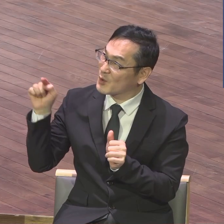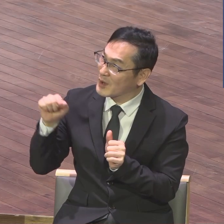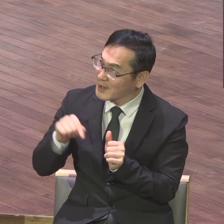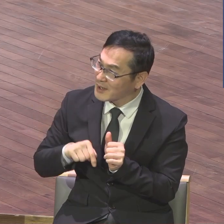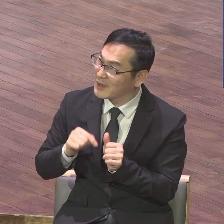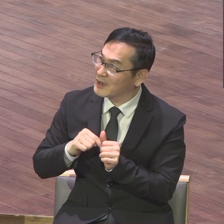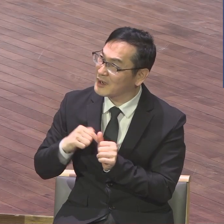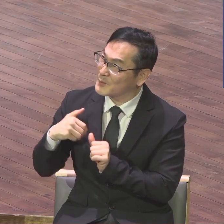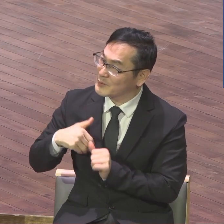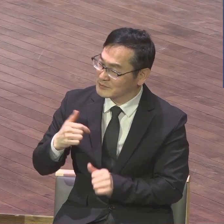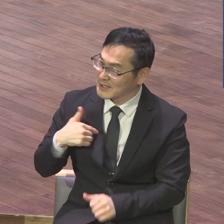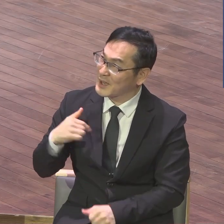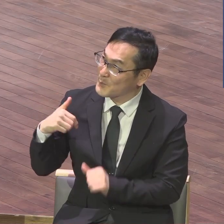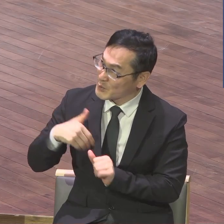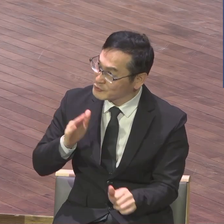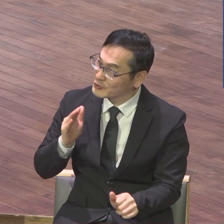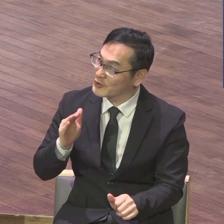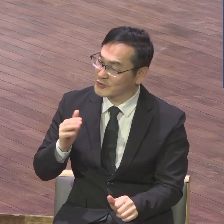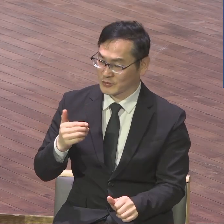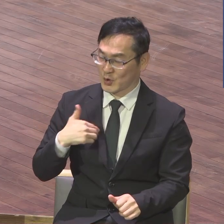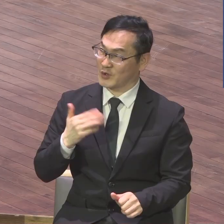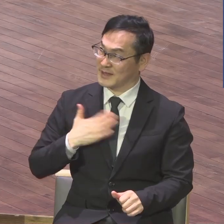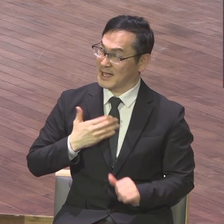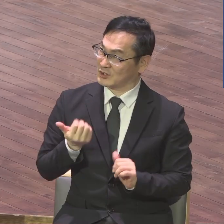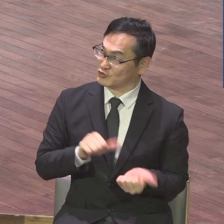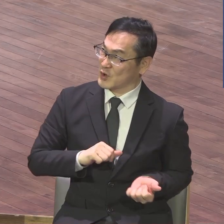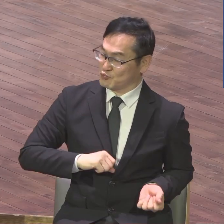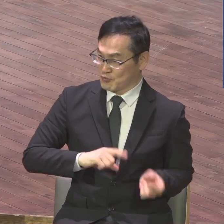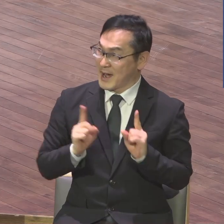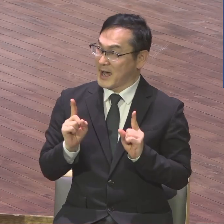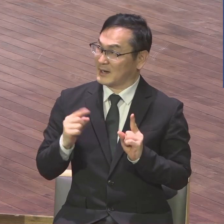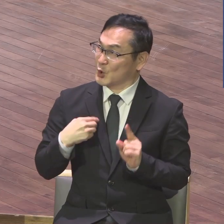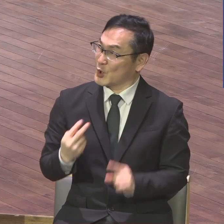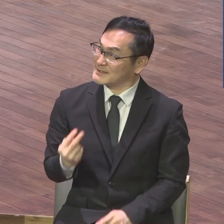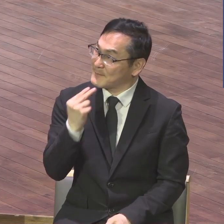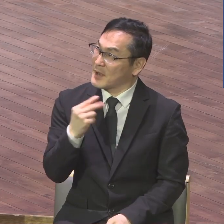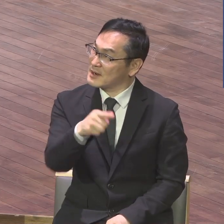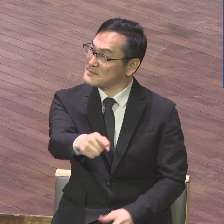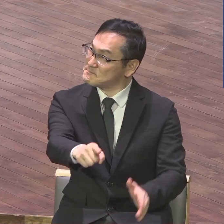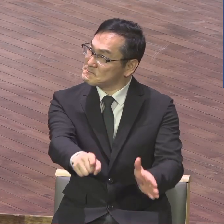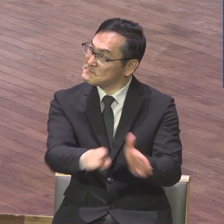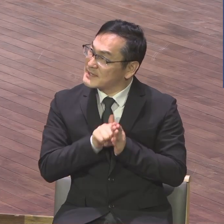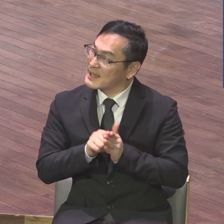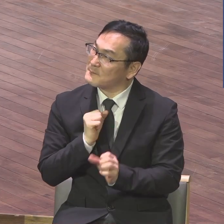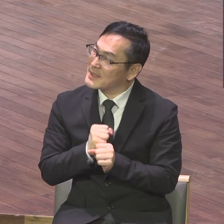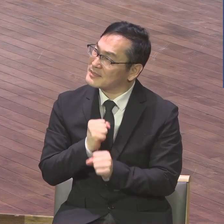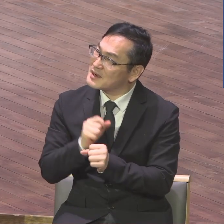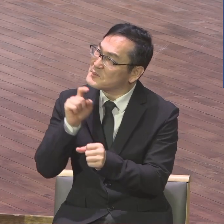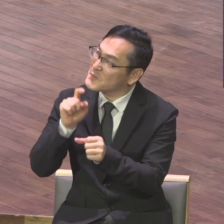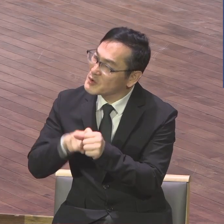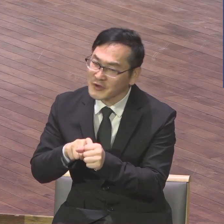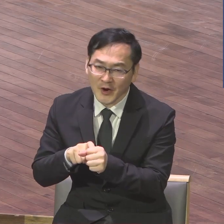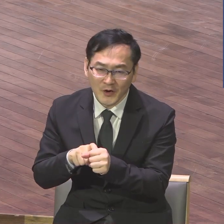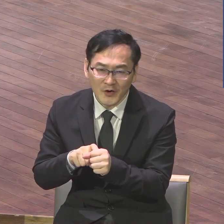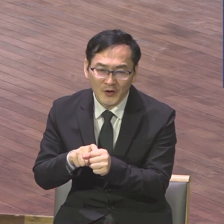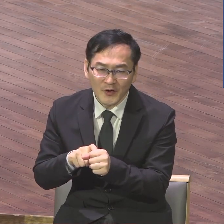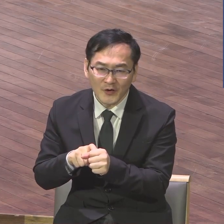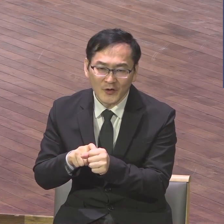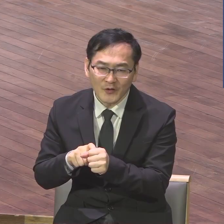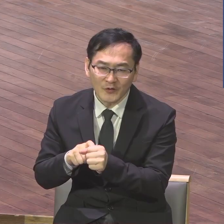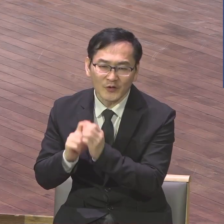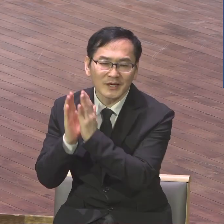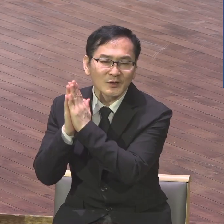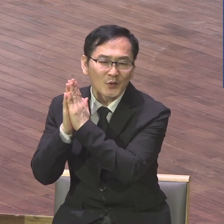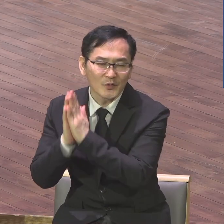것과 예수님이 부활이요 생명인 것을 믿게 하게 하기 위함이다 라는